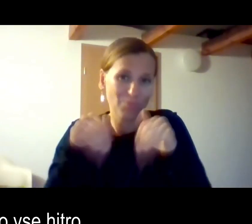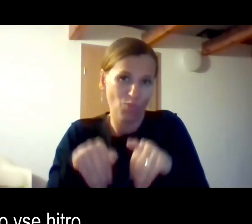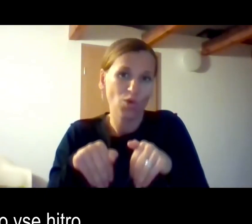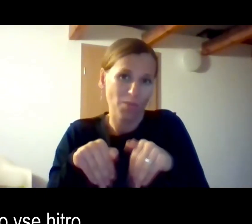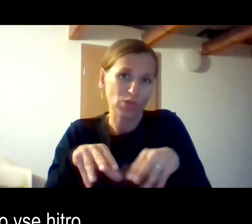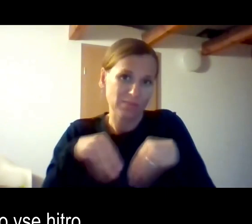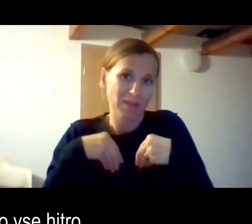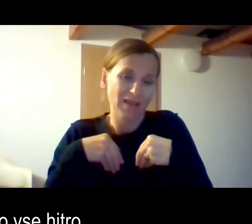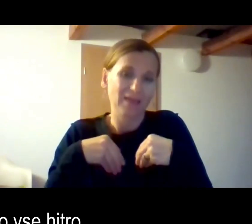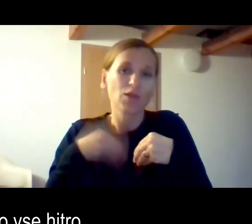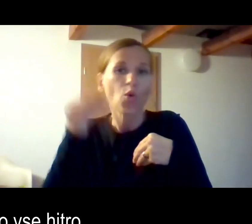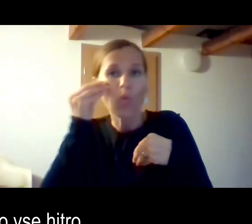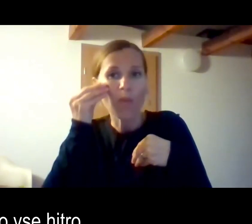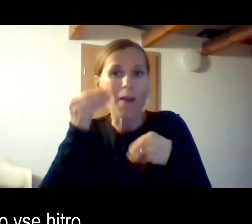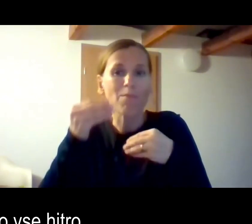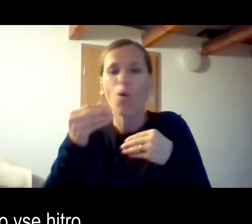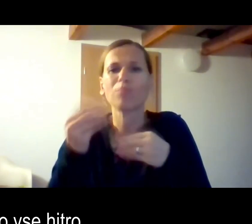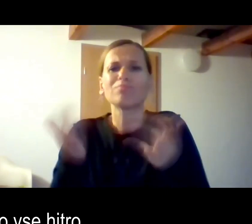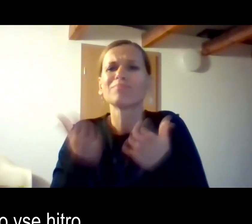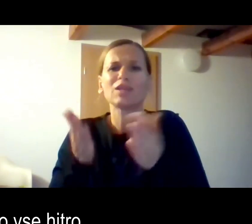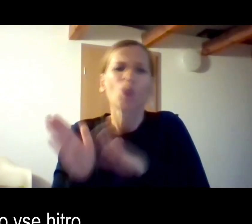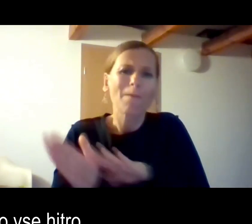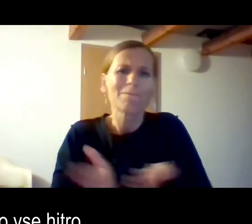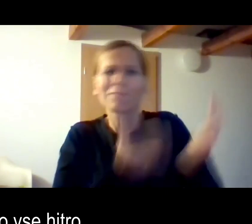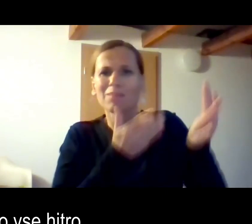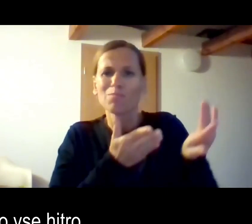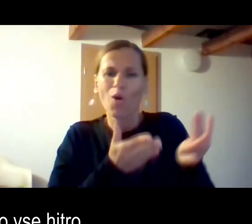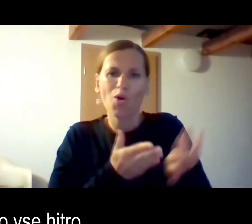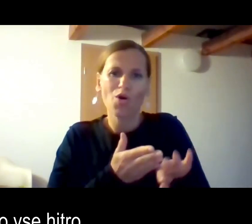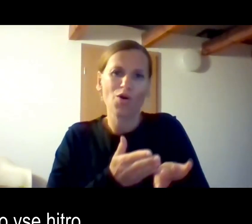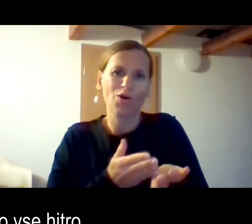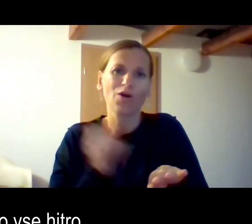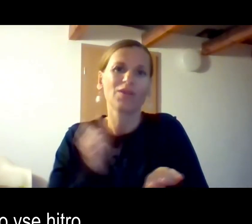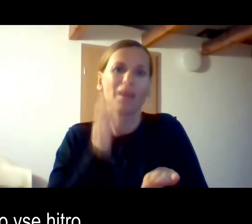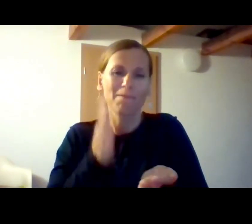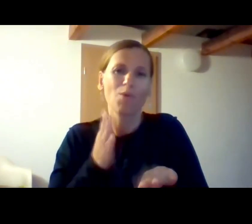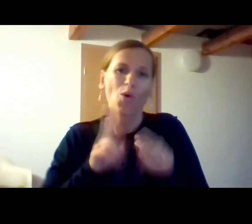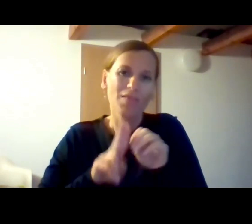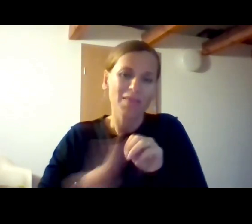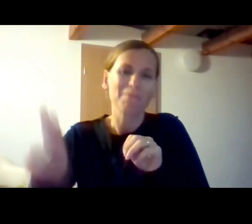upam, da bo vse to hitro mimo in da se bo ves svet